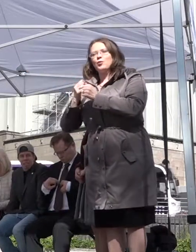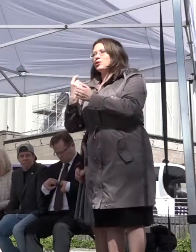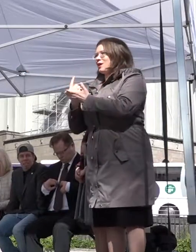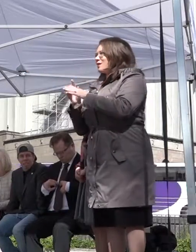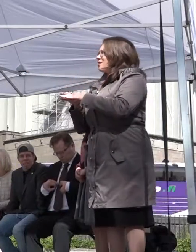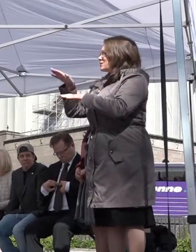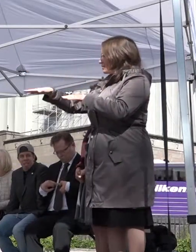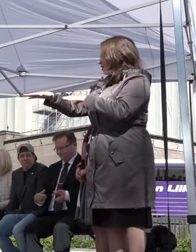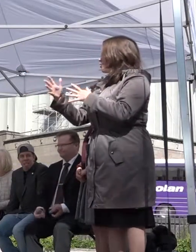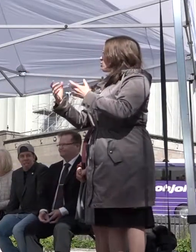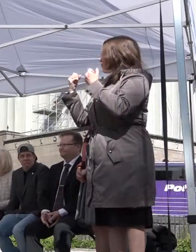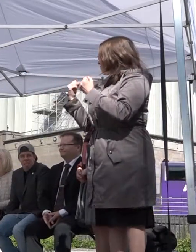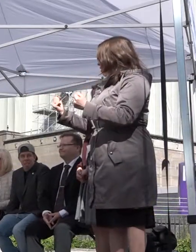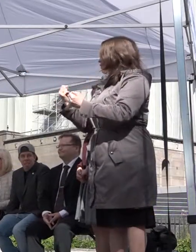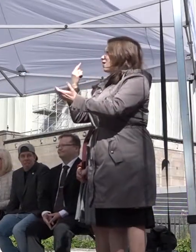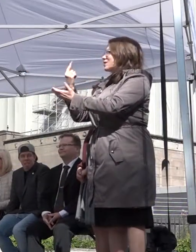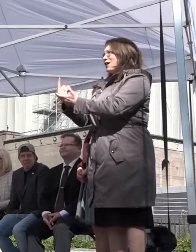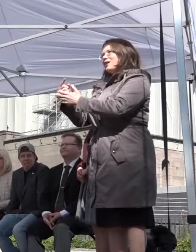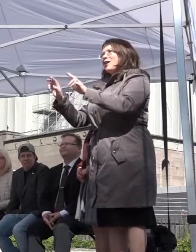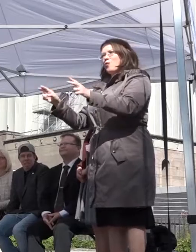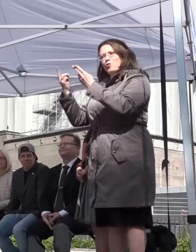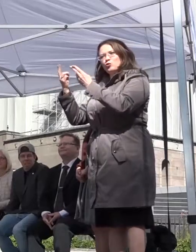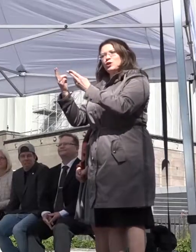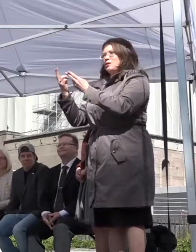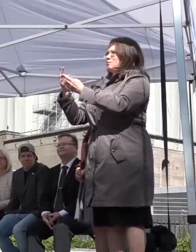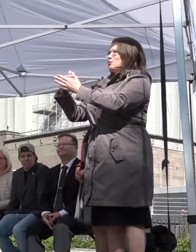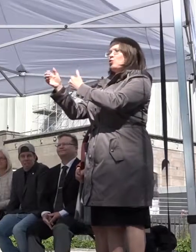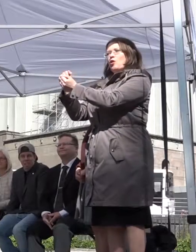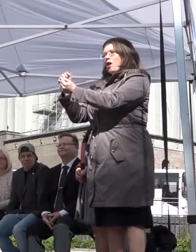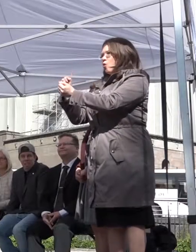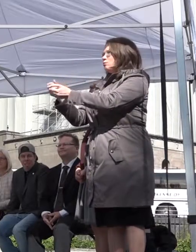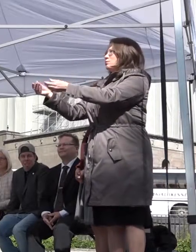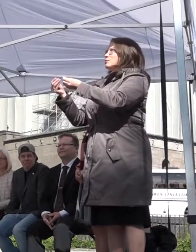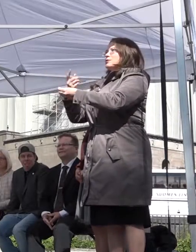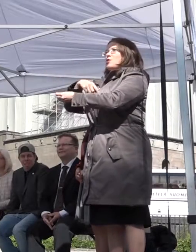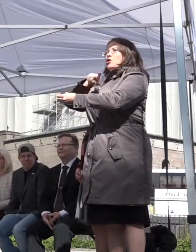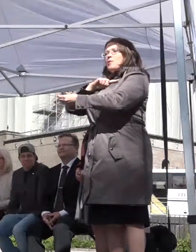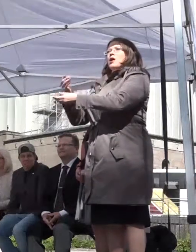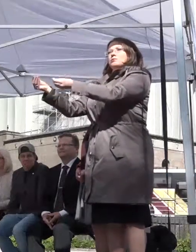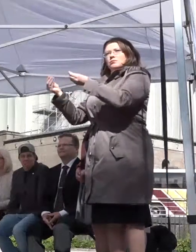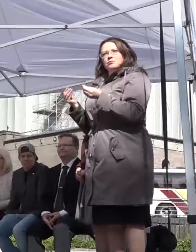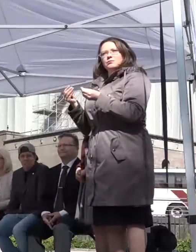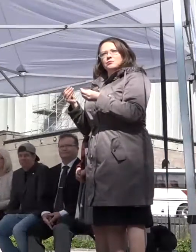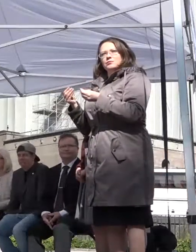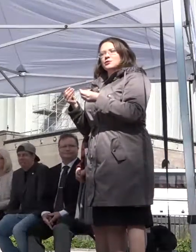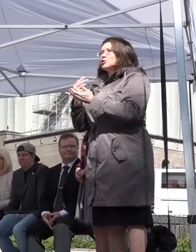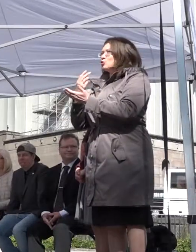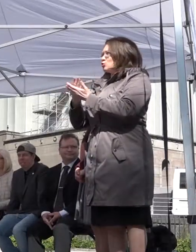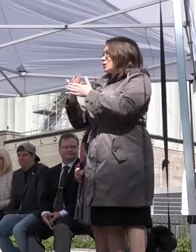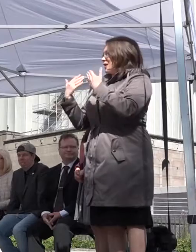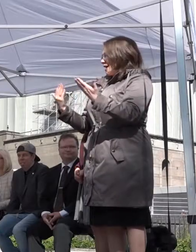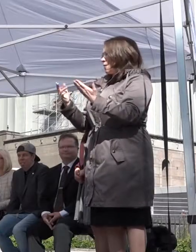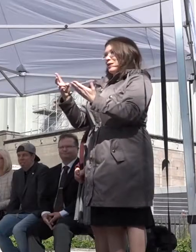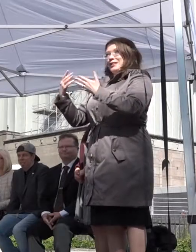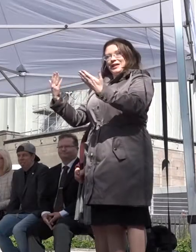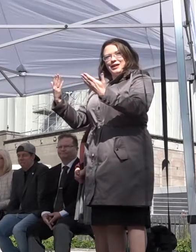vahva, tärkeä, uusi, voimaa antava työkalu. Sillä tänään, todellakin juuri tänään, YK:n